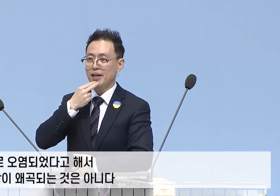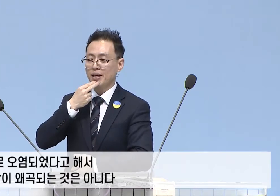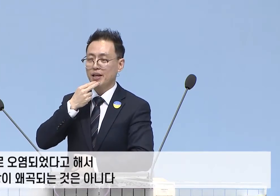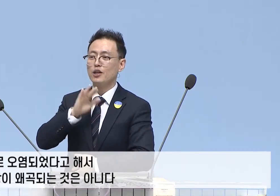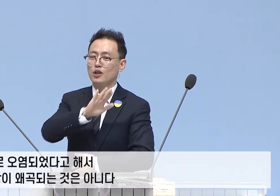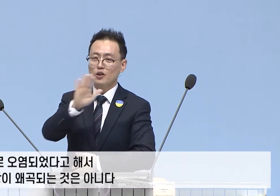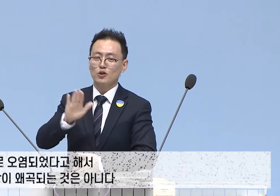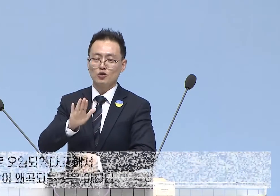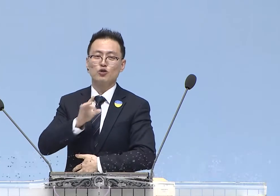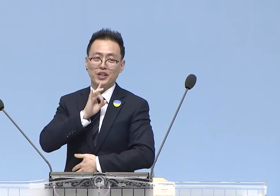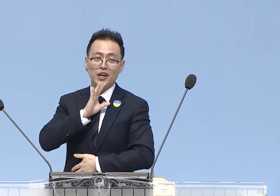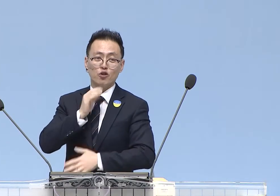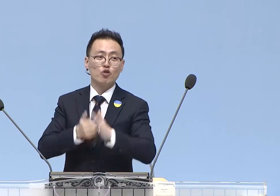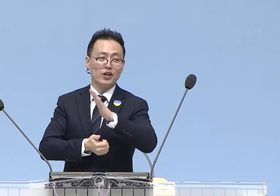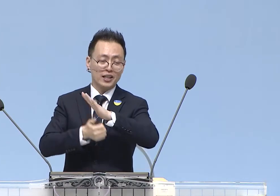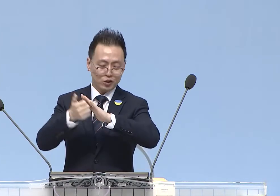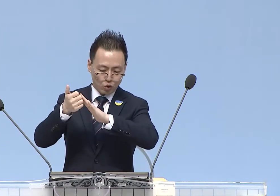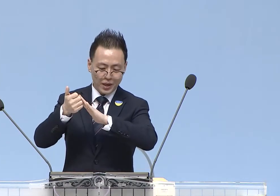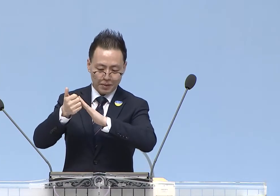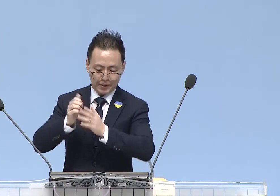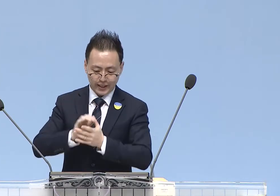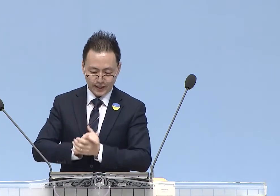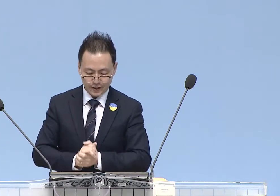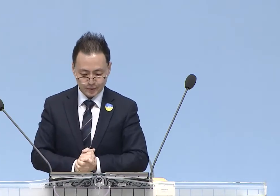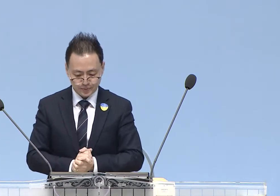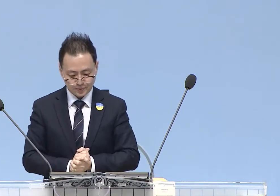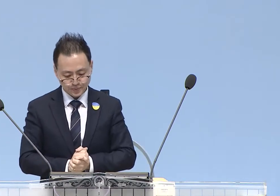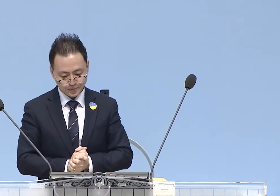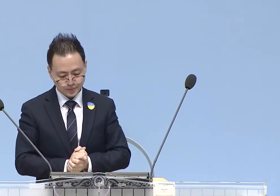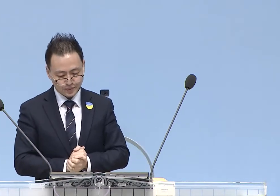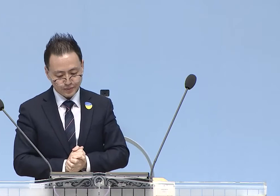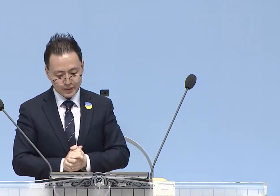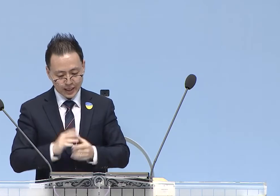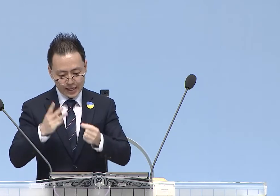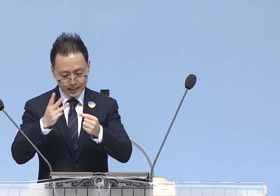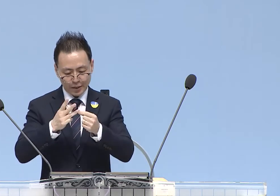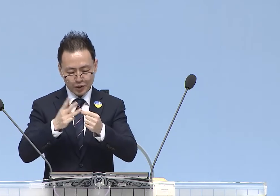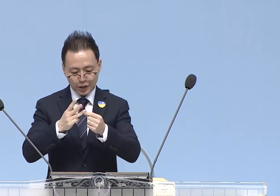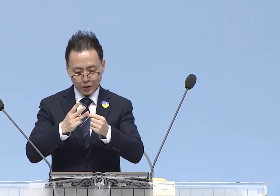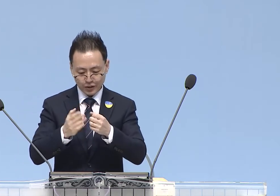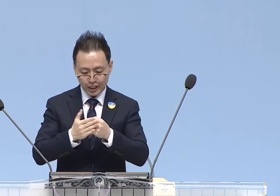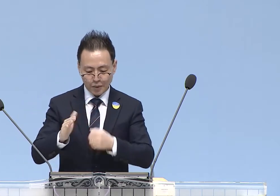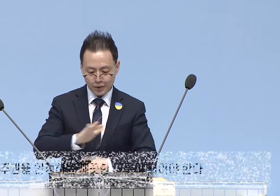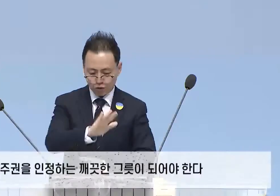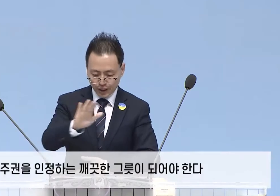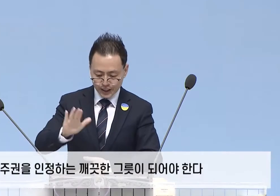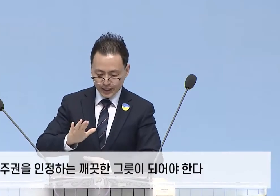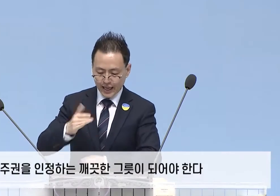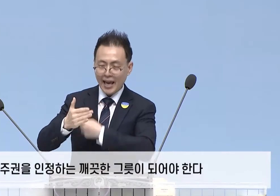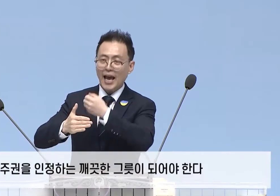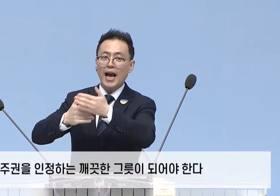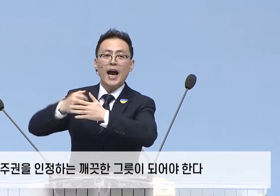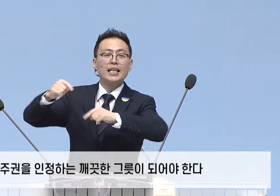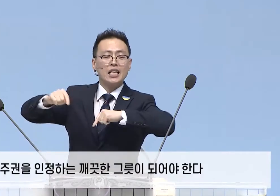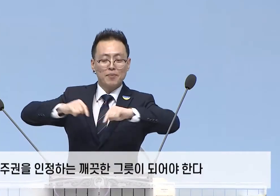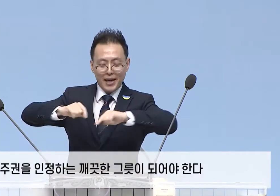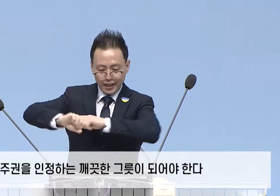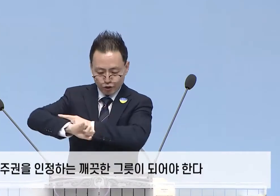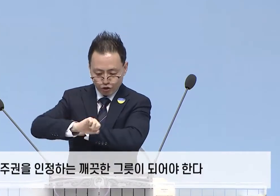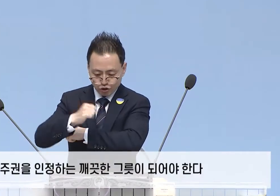않으십니다. 우리의 유일한 소망입니다. 세 세 번째로, 그렇기 때문에 우리는 하나님의